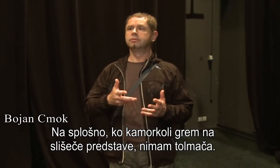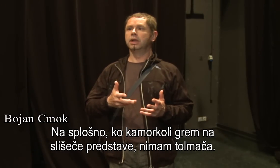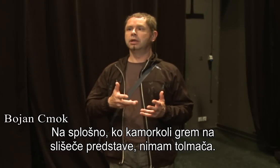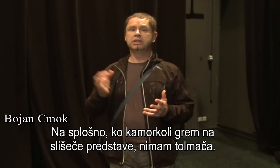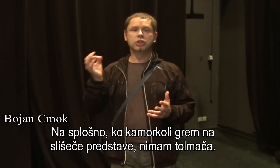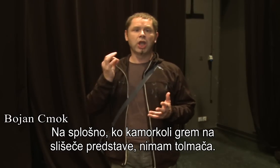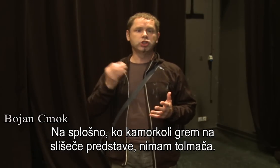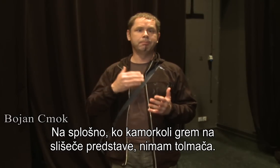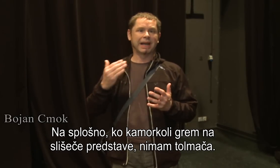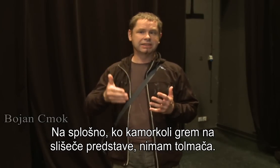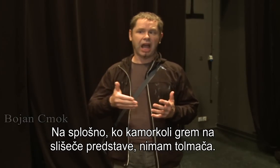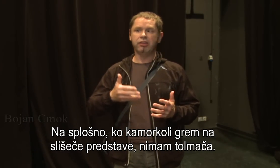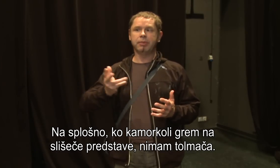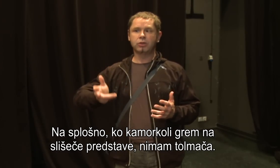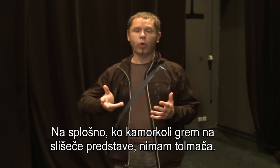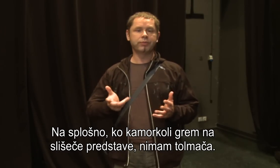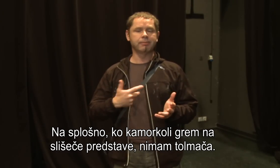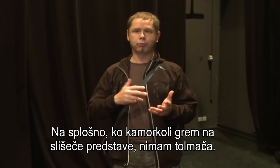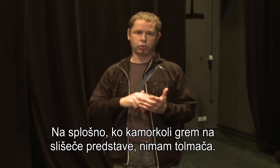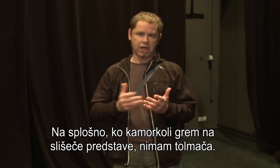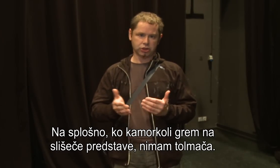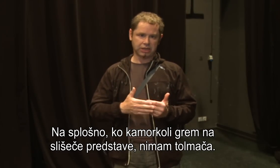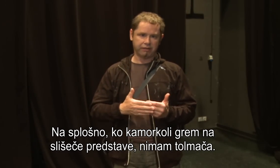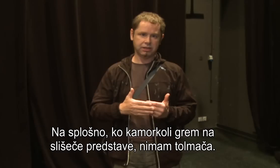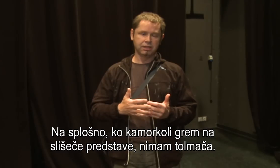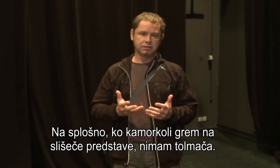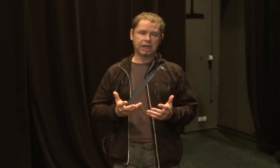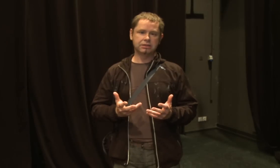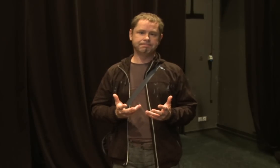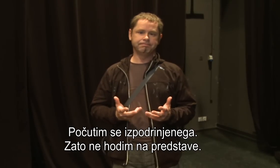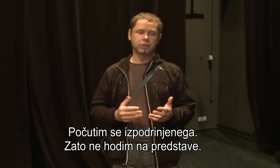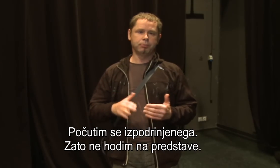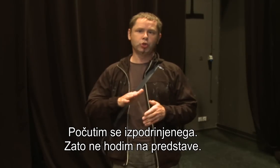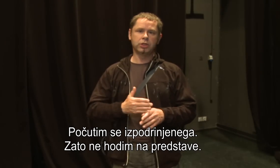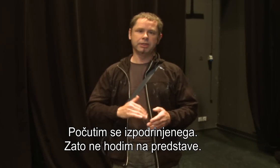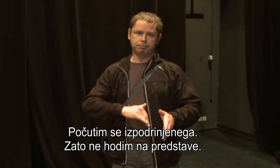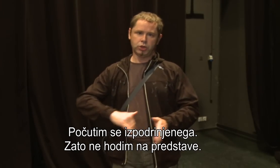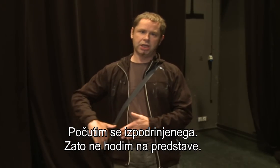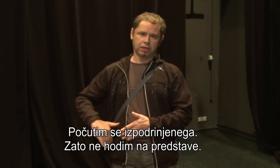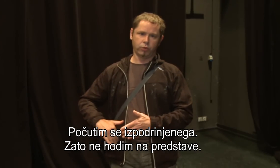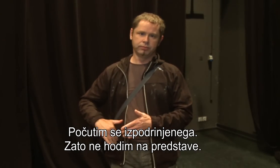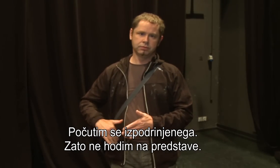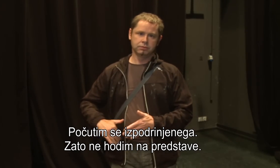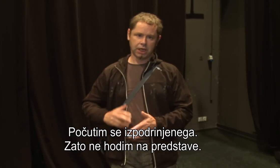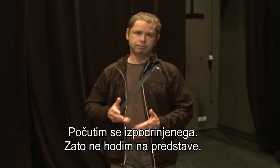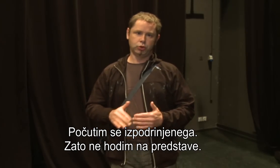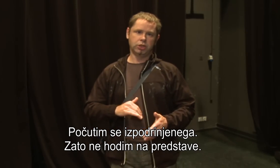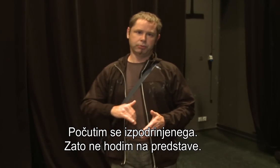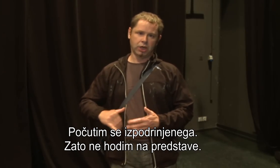slišeče predstave, pa to nimam tolmača zraven. Res, počutim izpodrinjeno. Res počutim